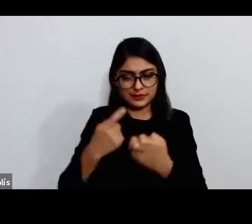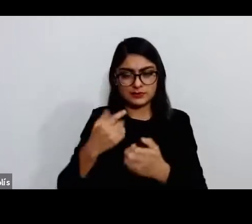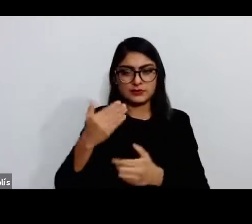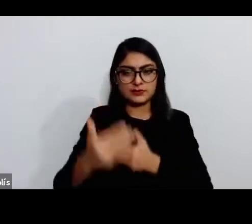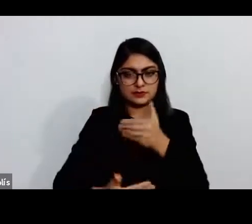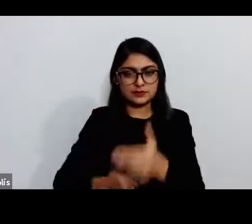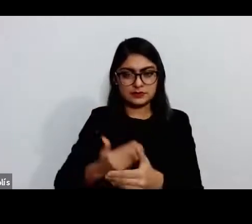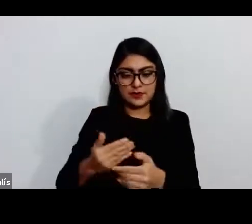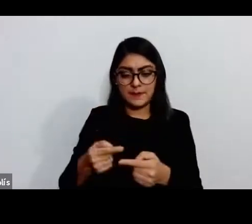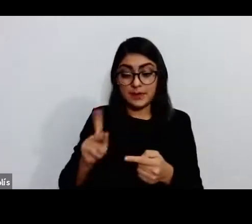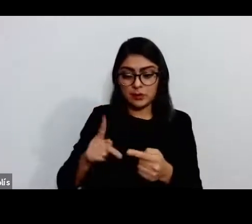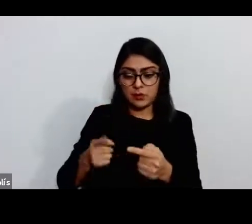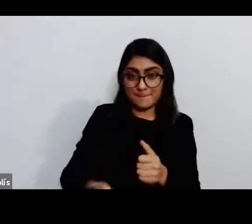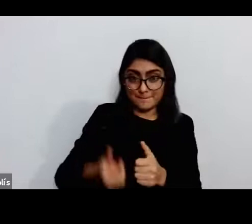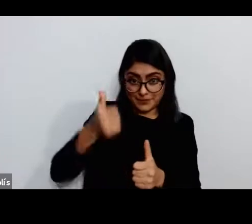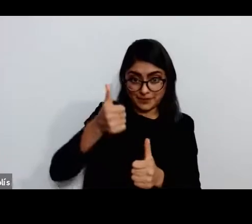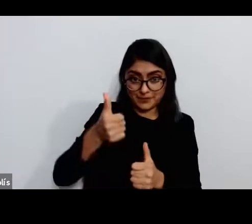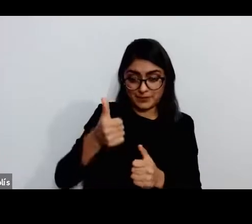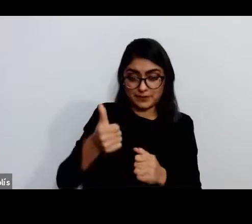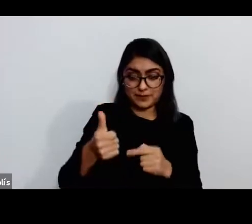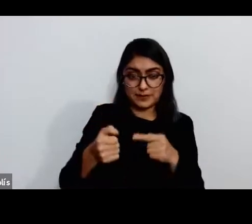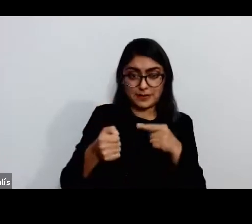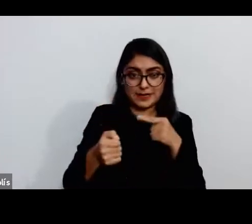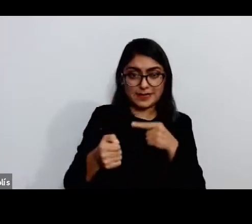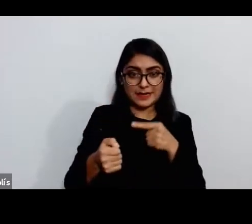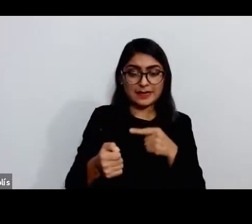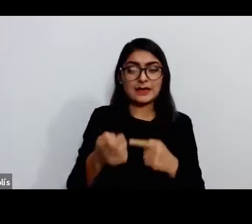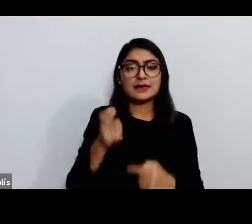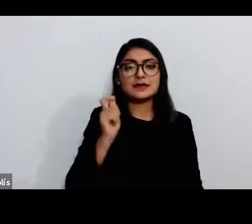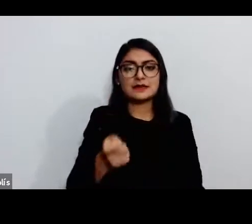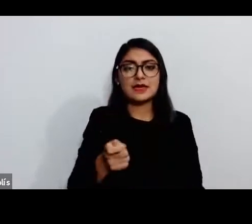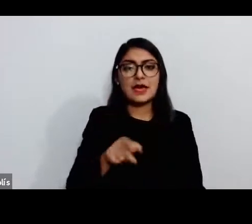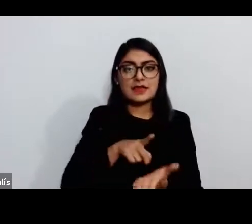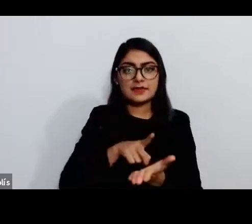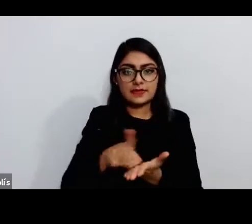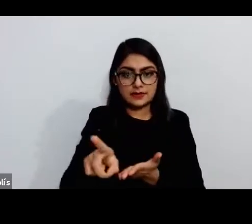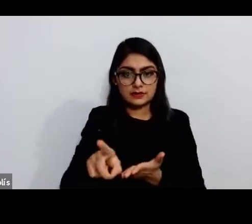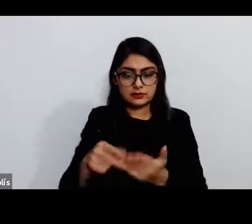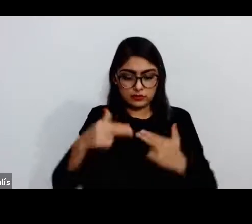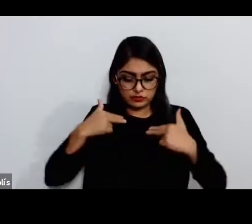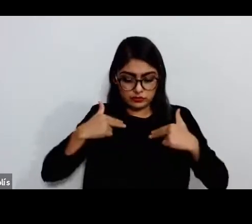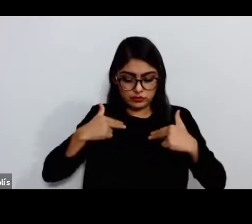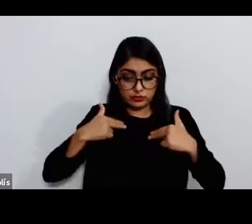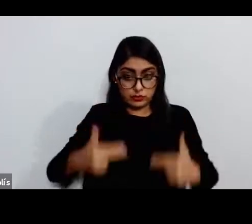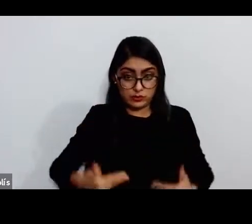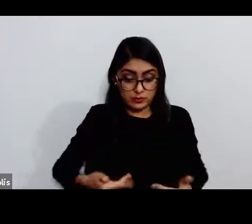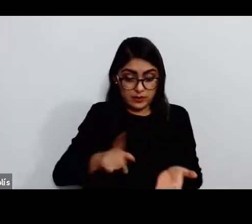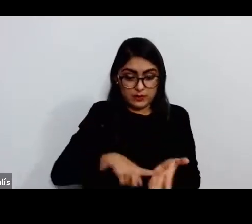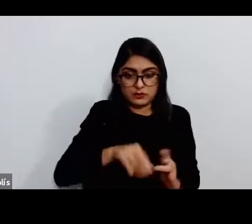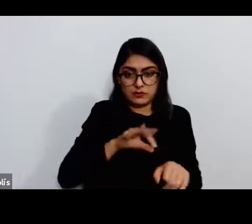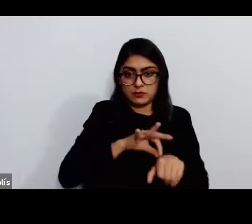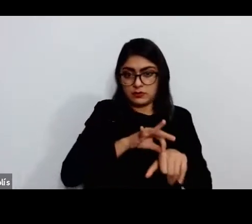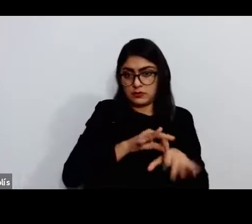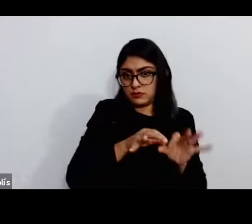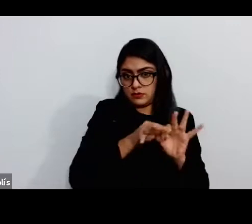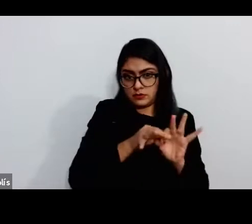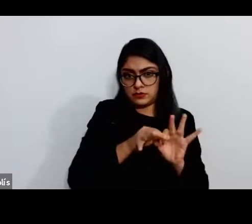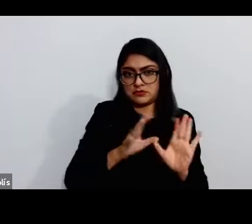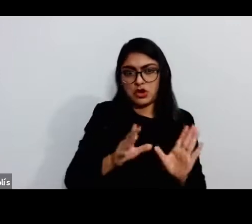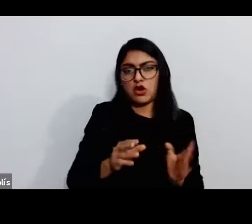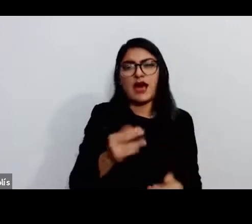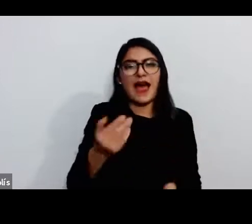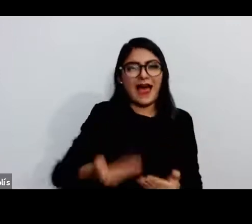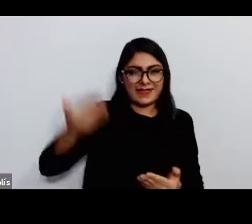de derechos que derivan de la naturaleza humana, ¿no? En ese momento se consideran como derechos naturales,